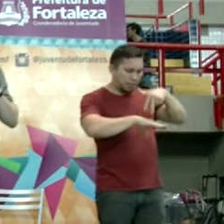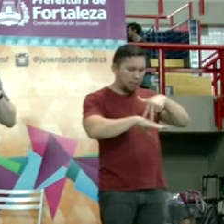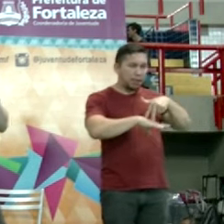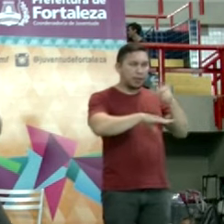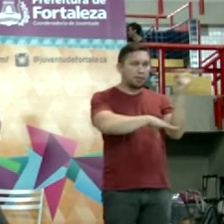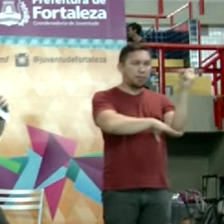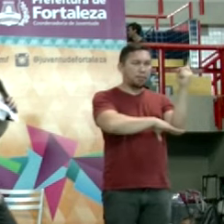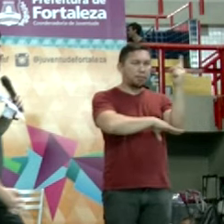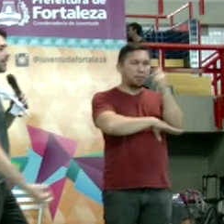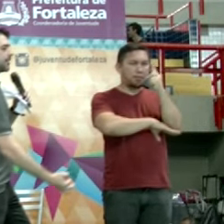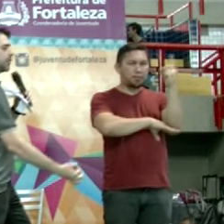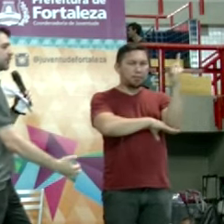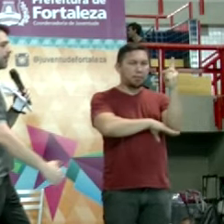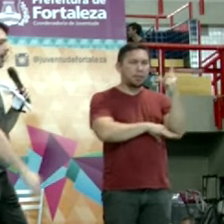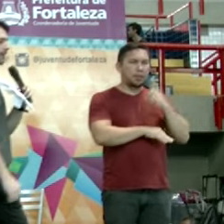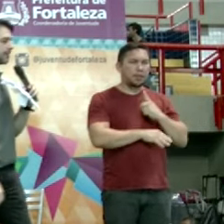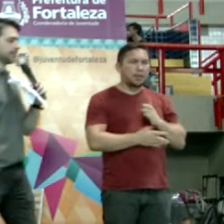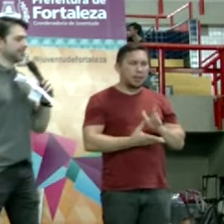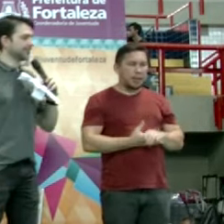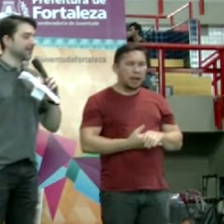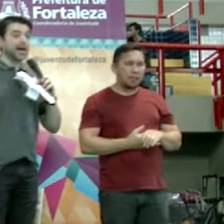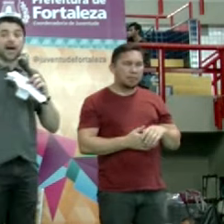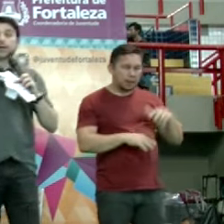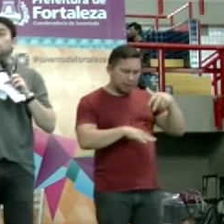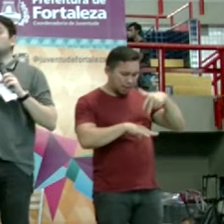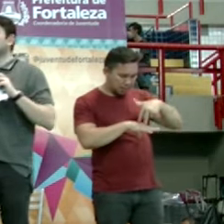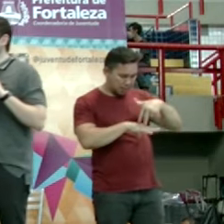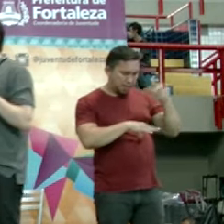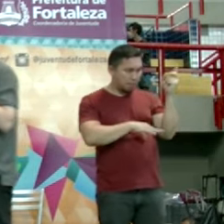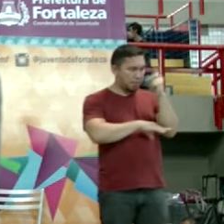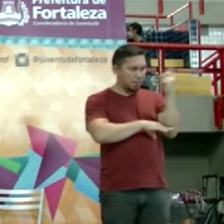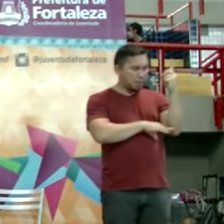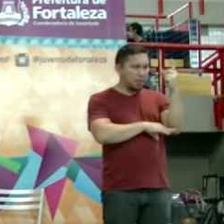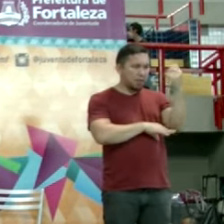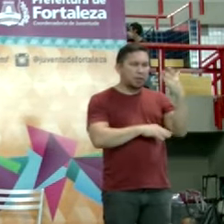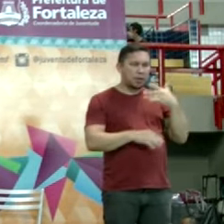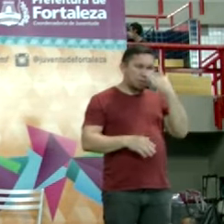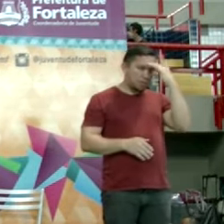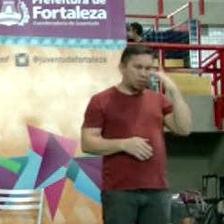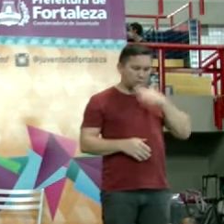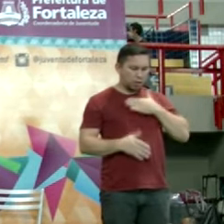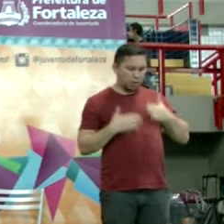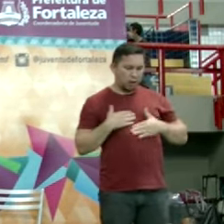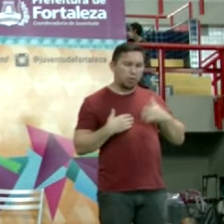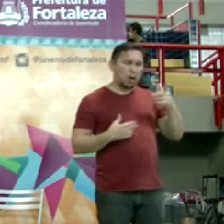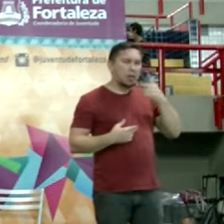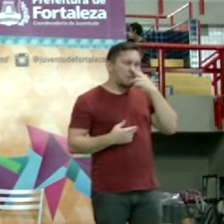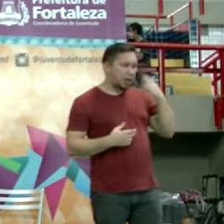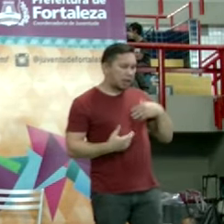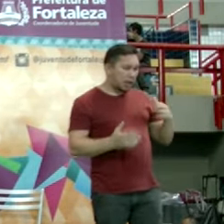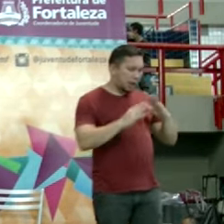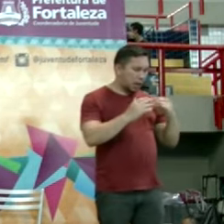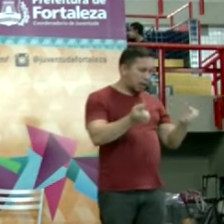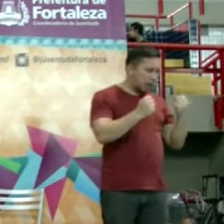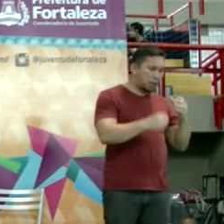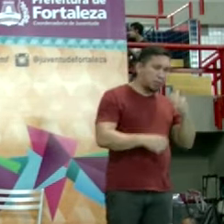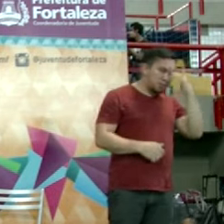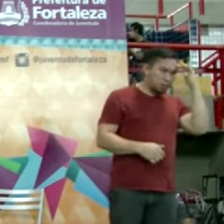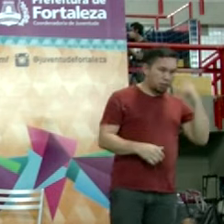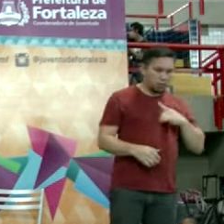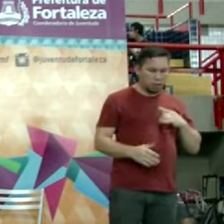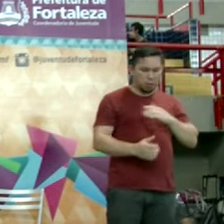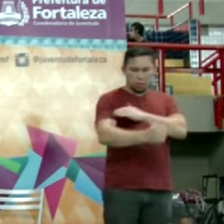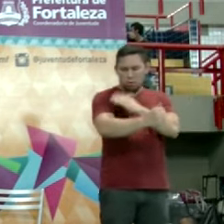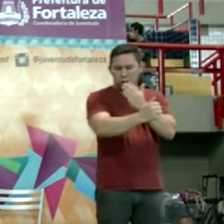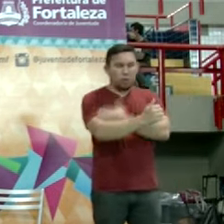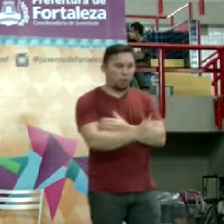notaram isso? Vou colocar 10 quilos a mais. Aí tô lá eu com meus pezinhos modestos. Aí chega,